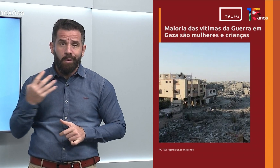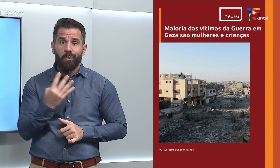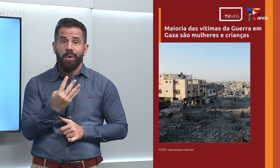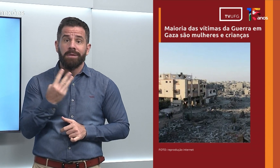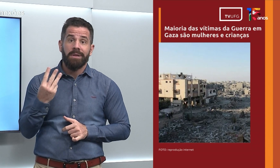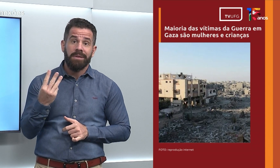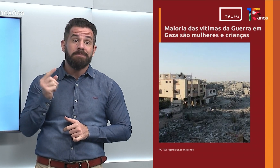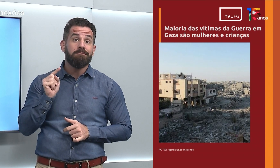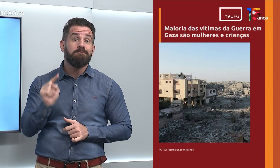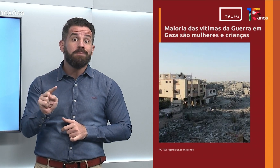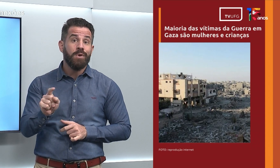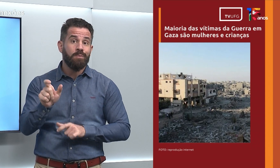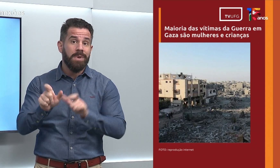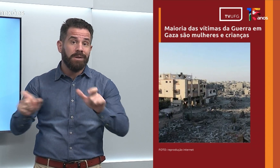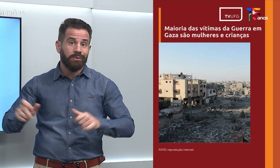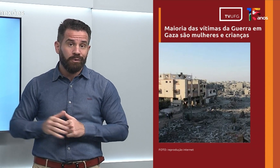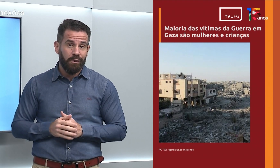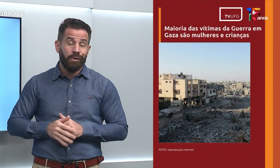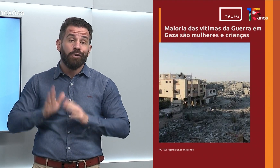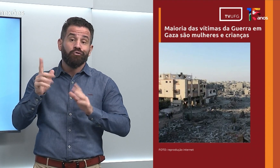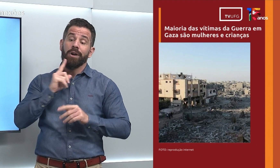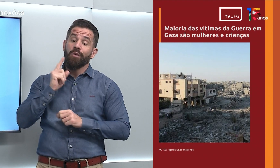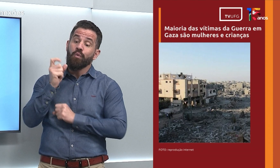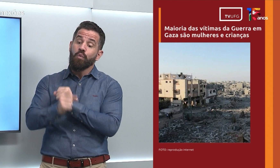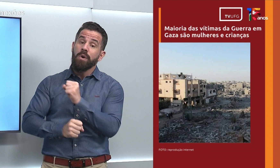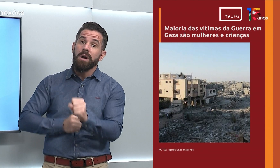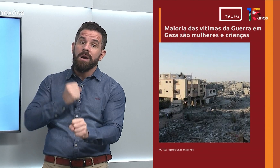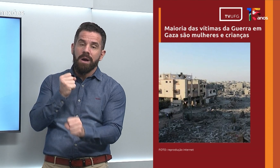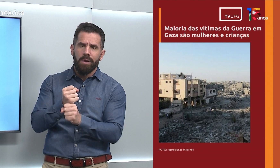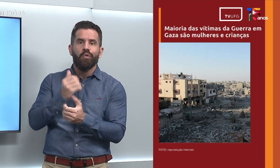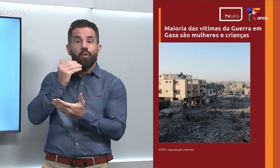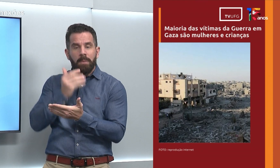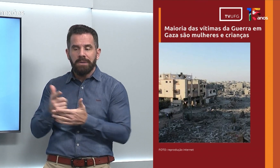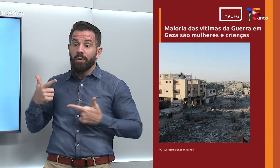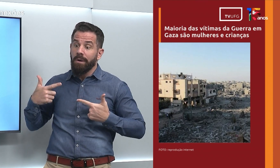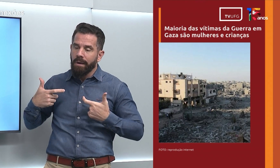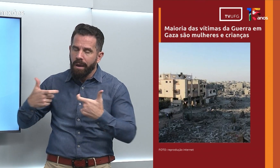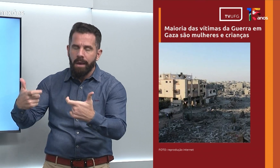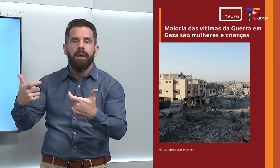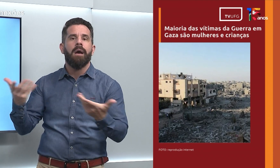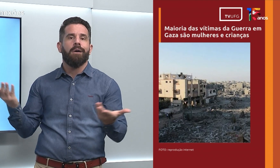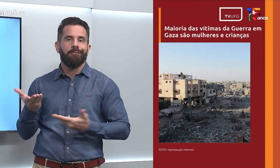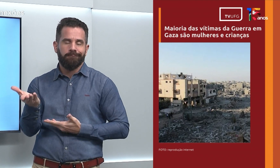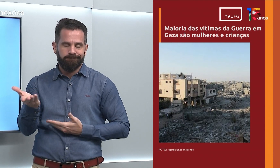pessoas, depois de mais de um ano do início da guerra.